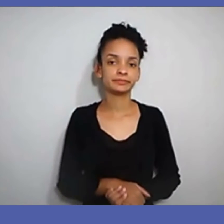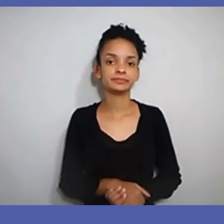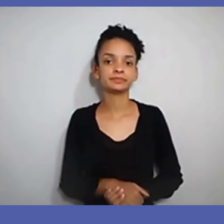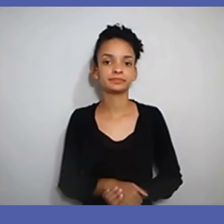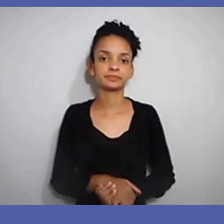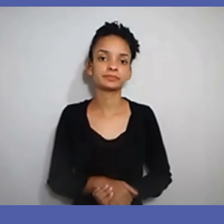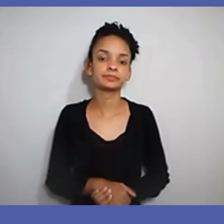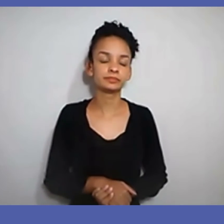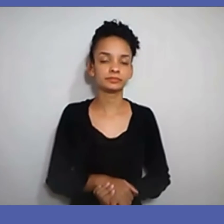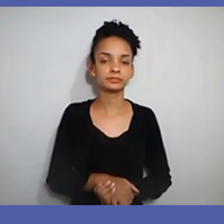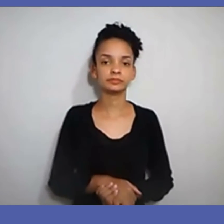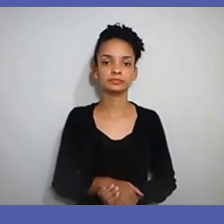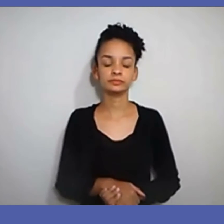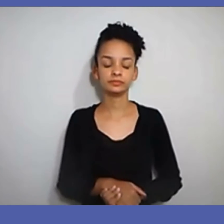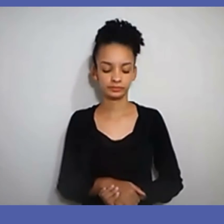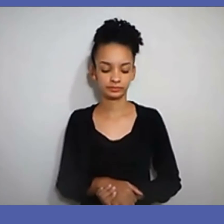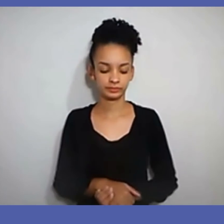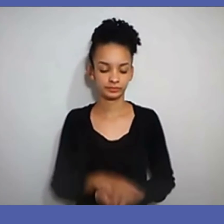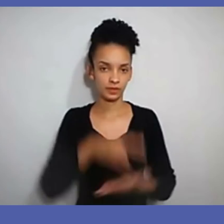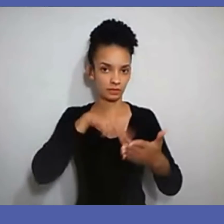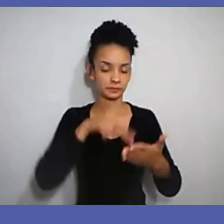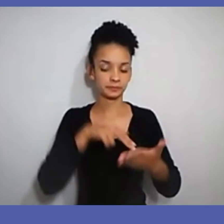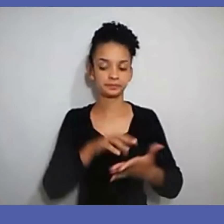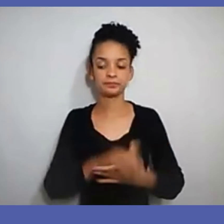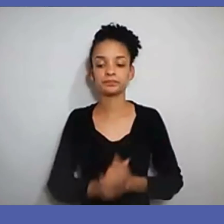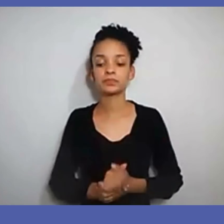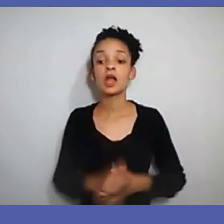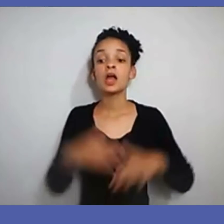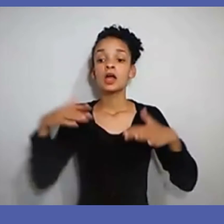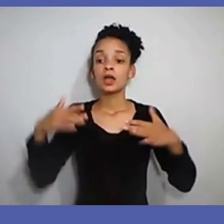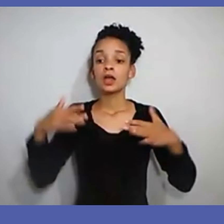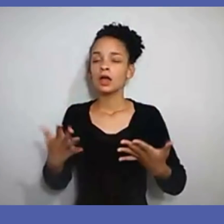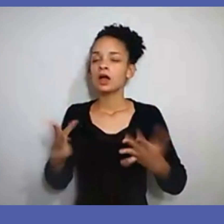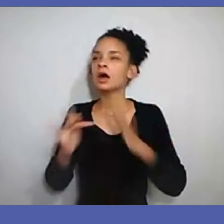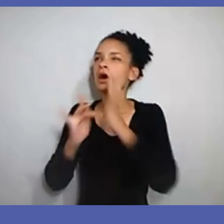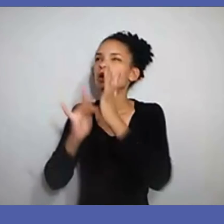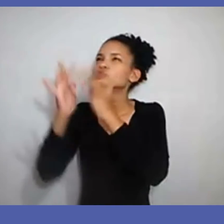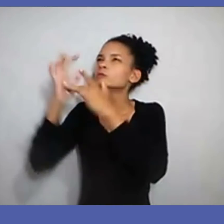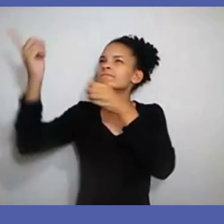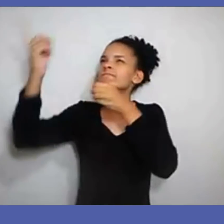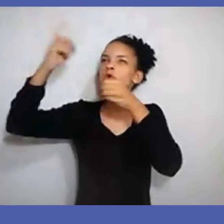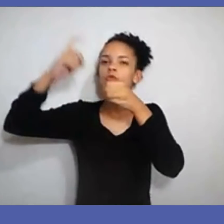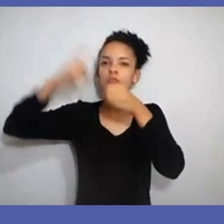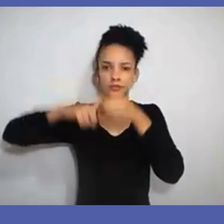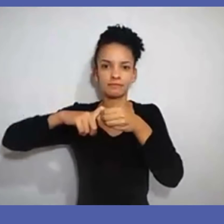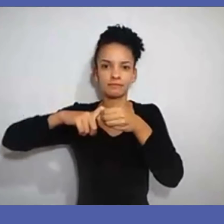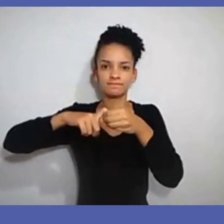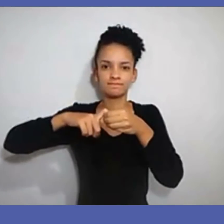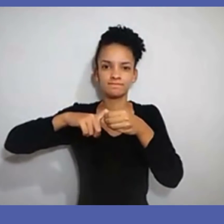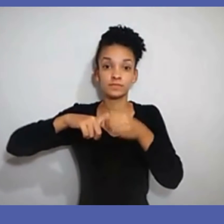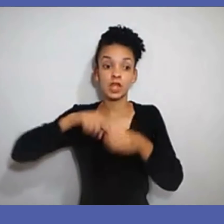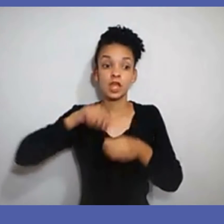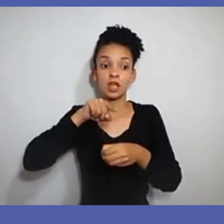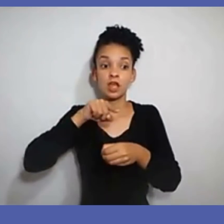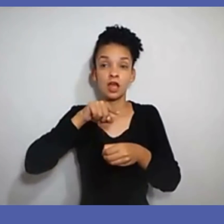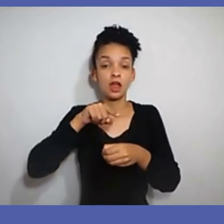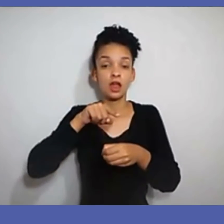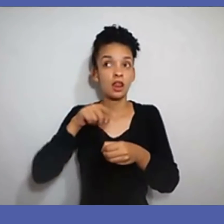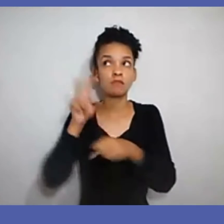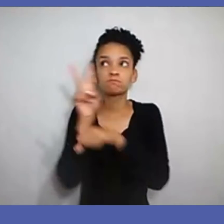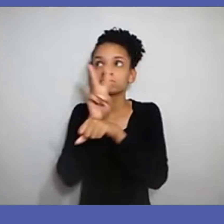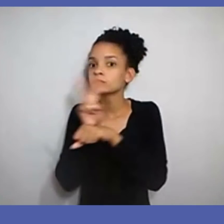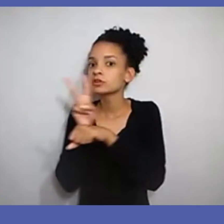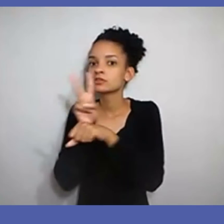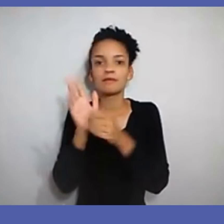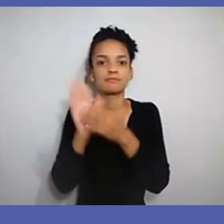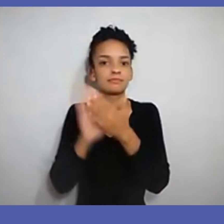daquele servo em dia em que não o espera e em hora que não sabe. Ele vai perder a hora, vai perder o trem das